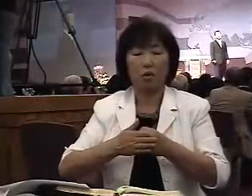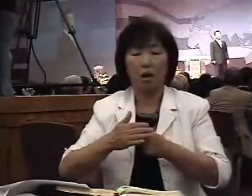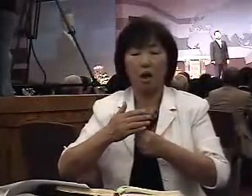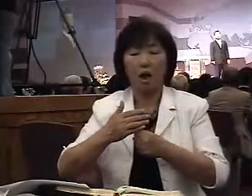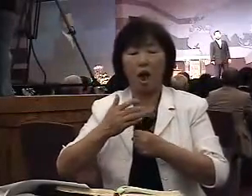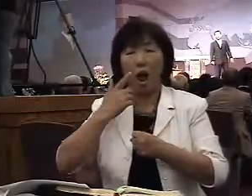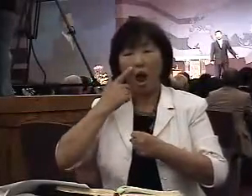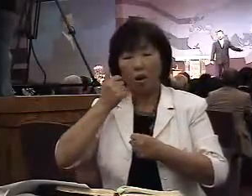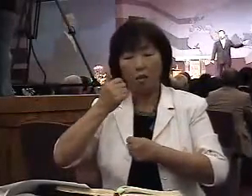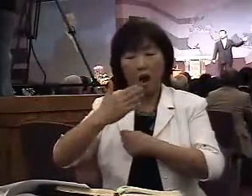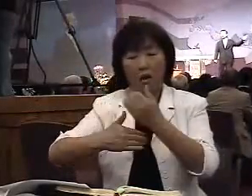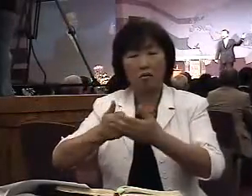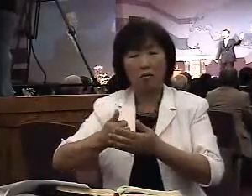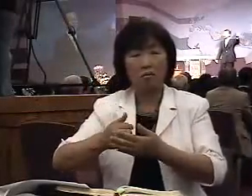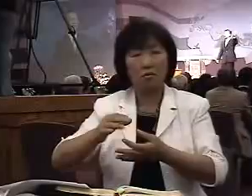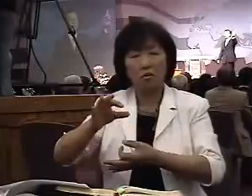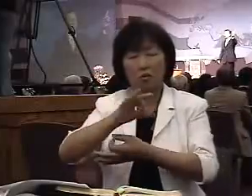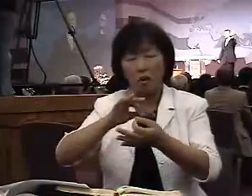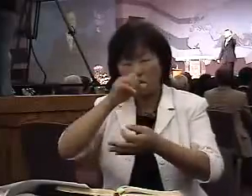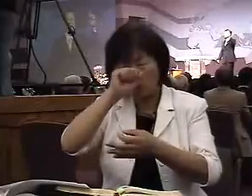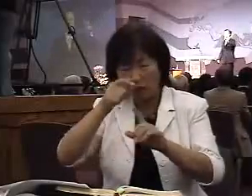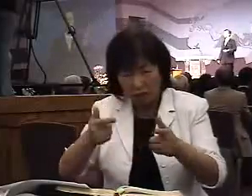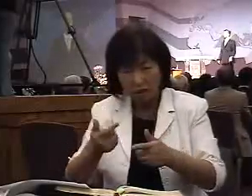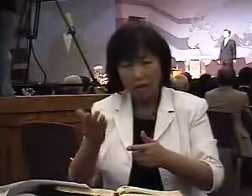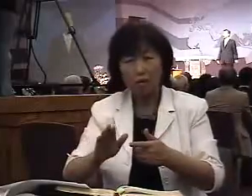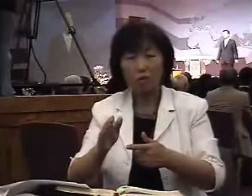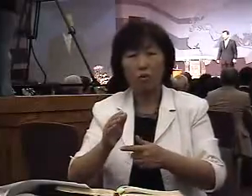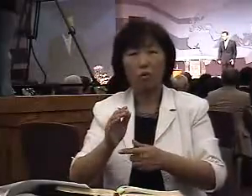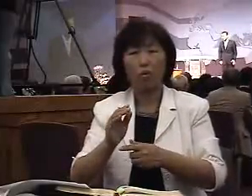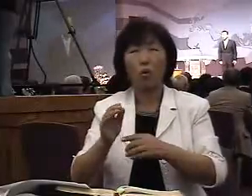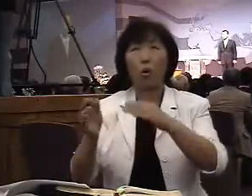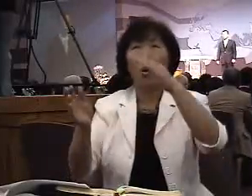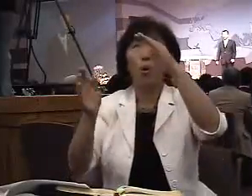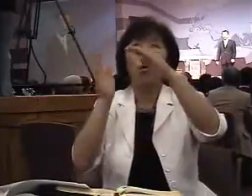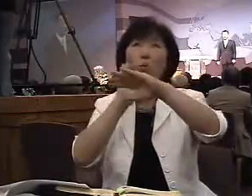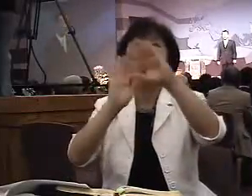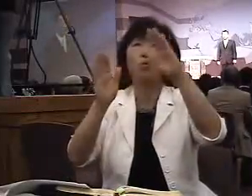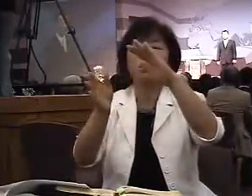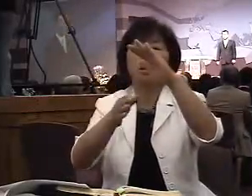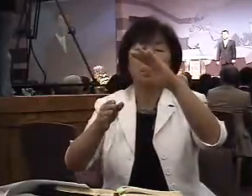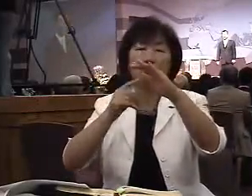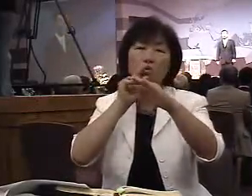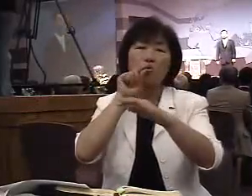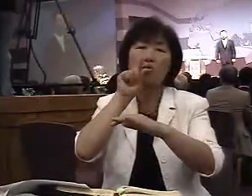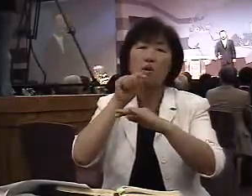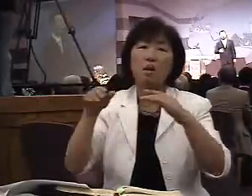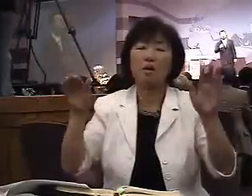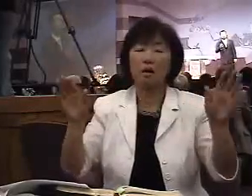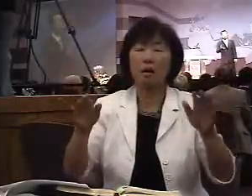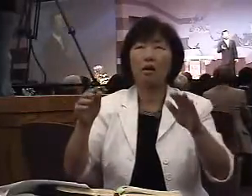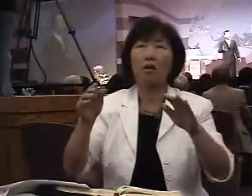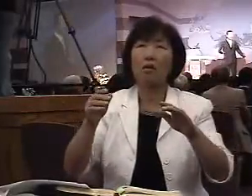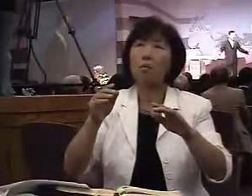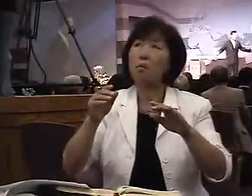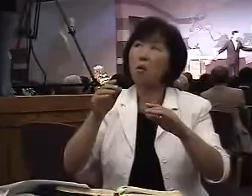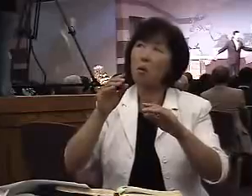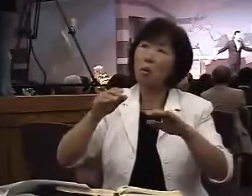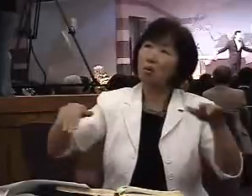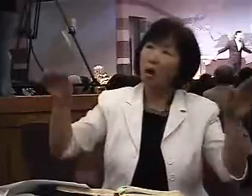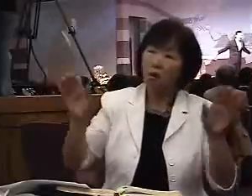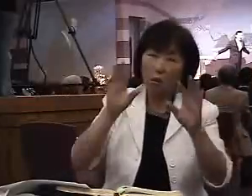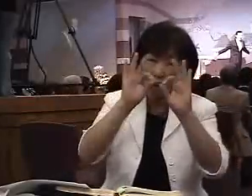아무리 불경기 가운데서도 공중나는 새들이 굶어 죽을 때까지 놔두는 것을 보았느냐. 아무리 어려울